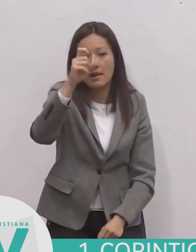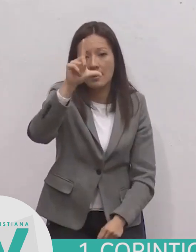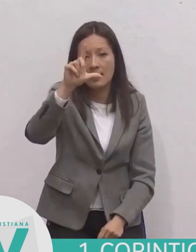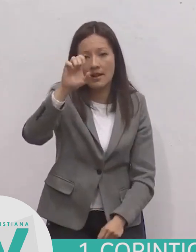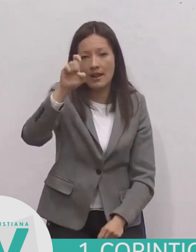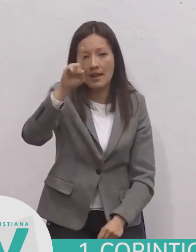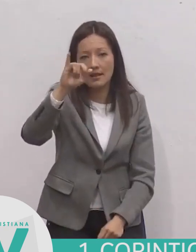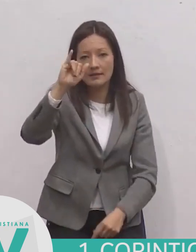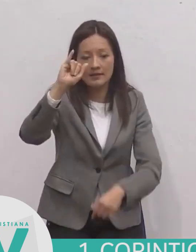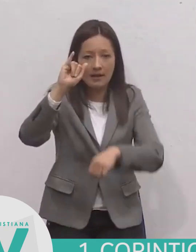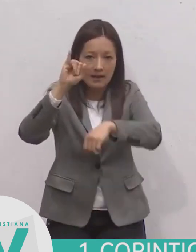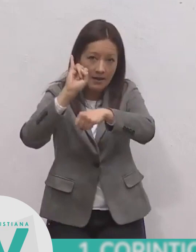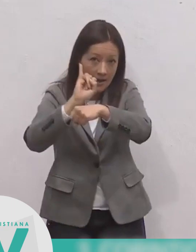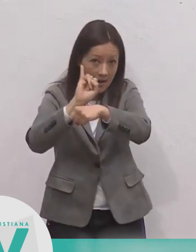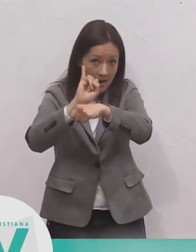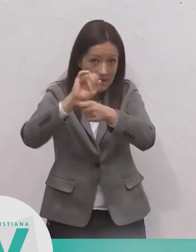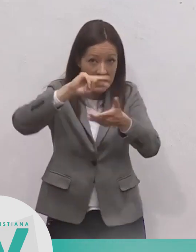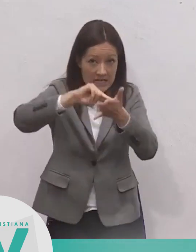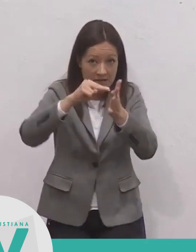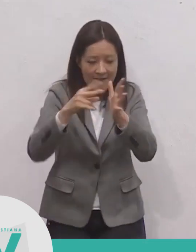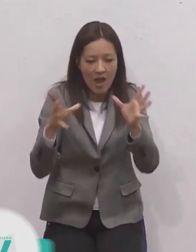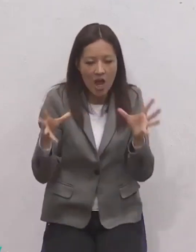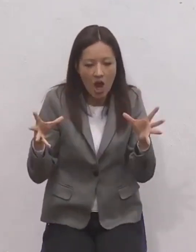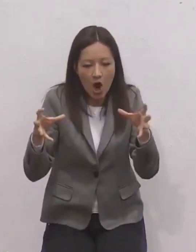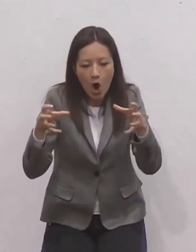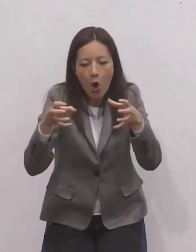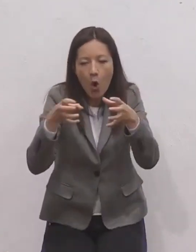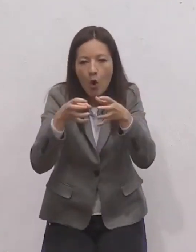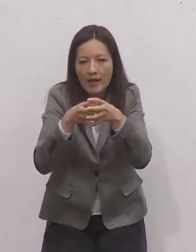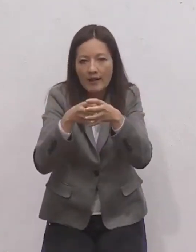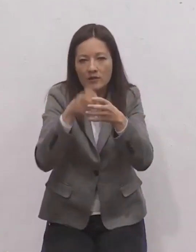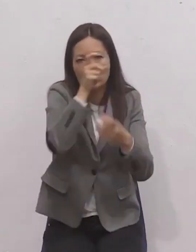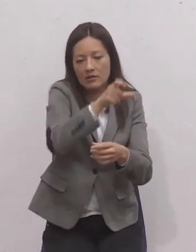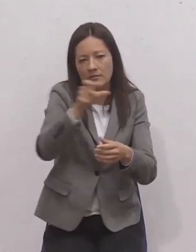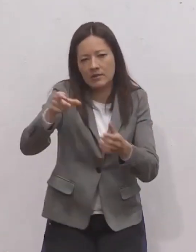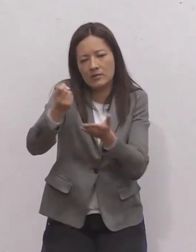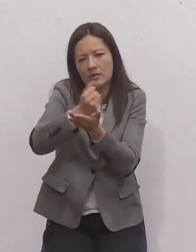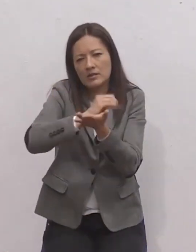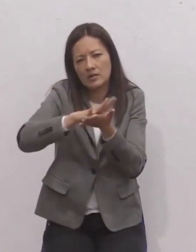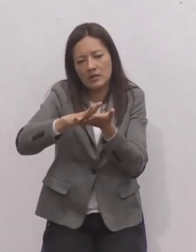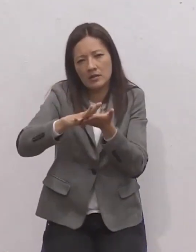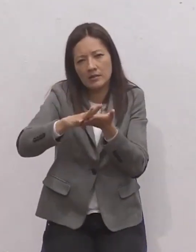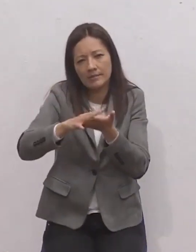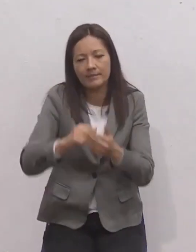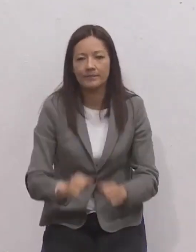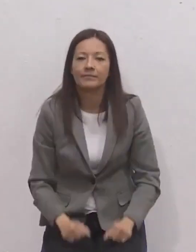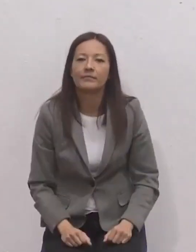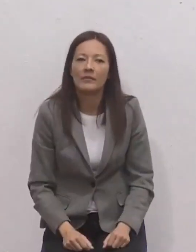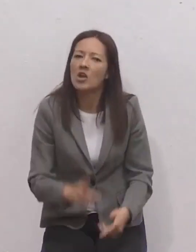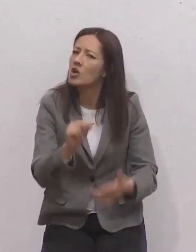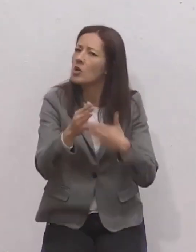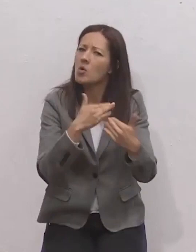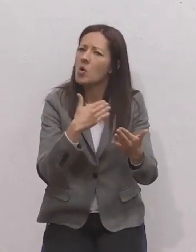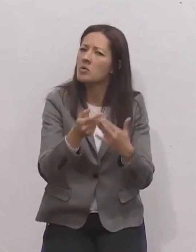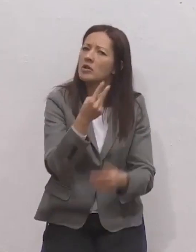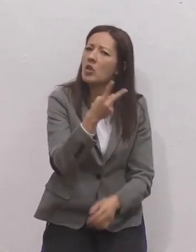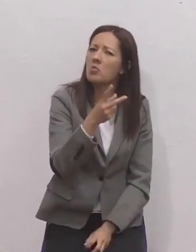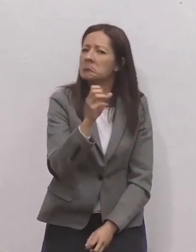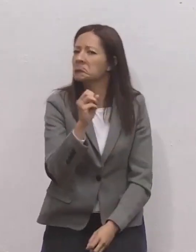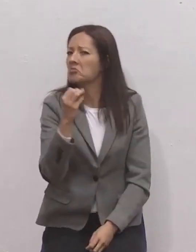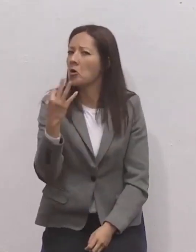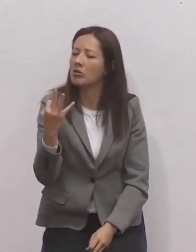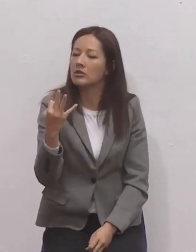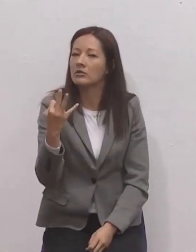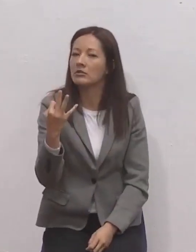significa la congregación de los santos. Y no importa si son dos o tres,